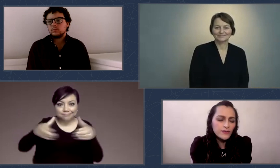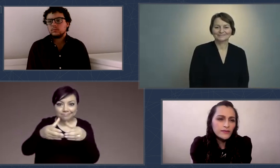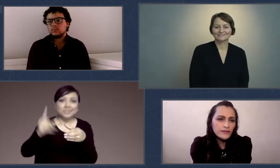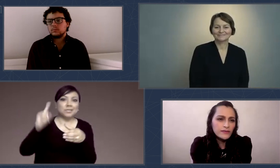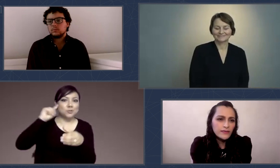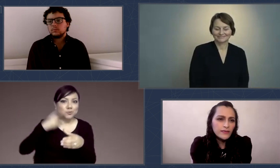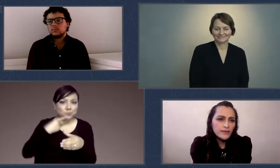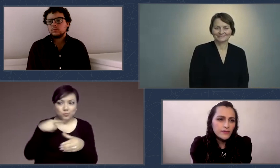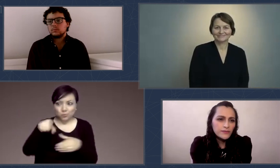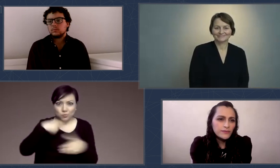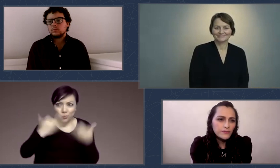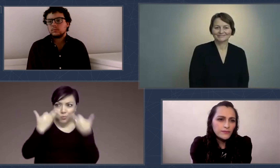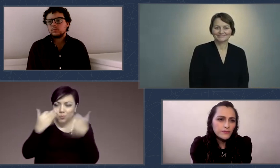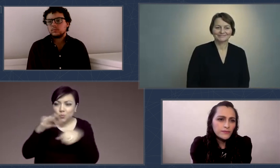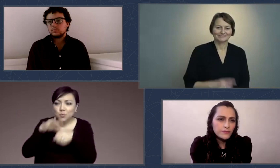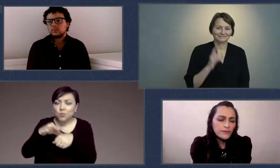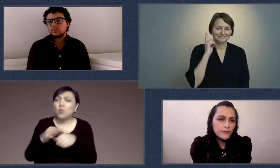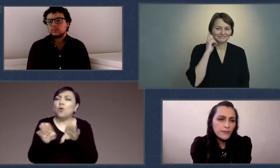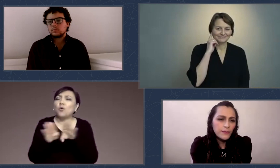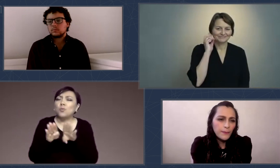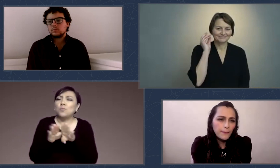visto?